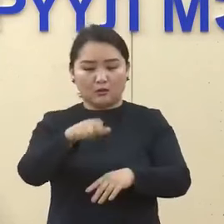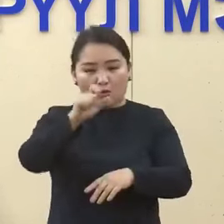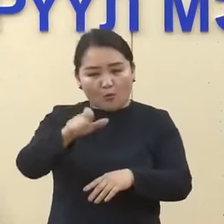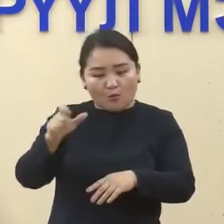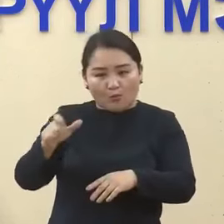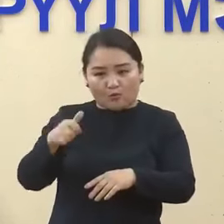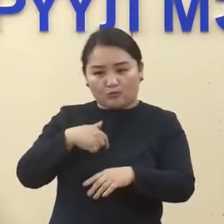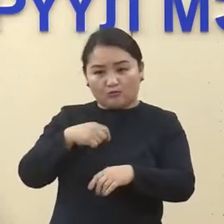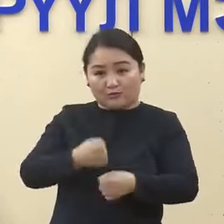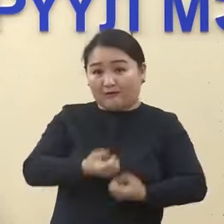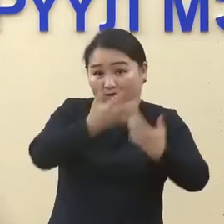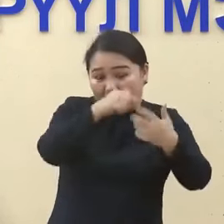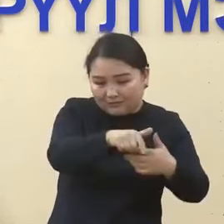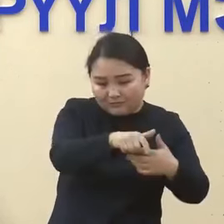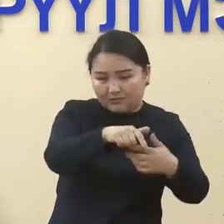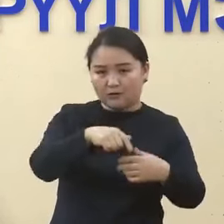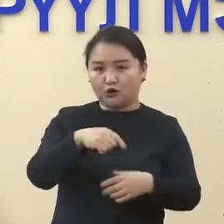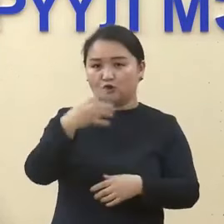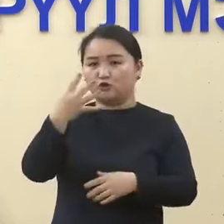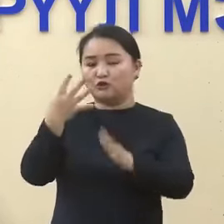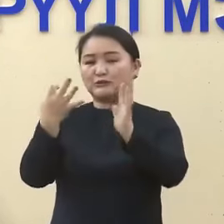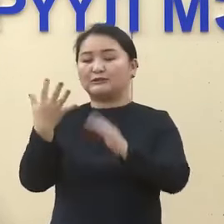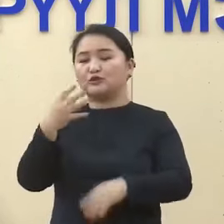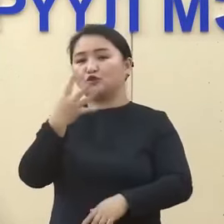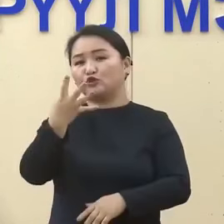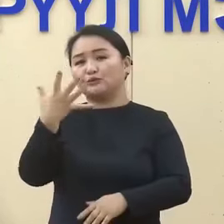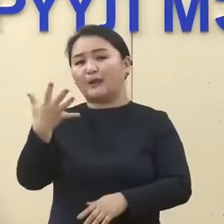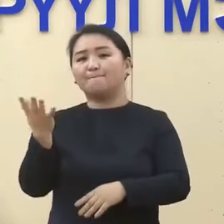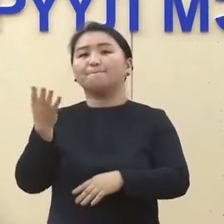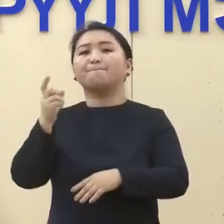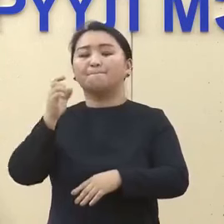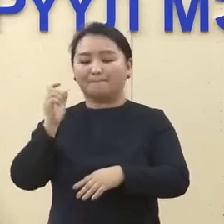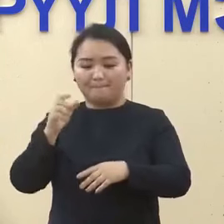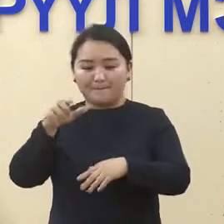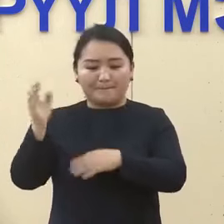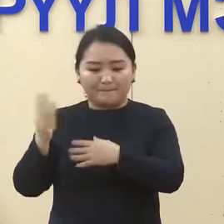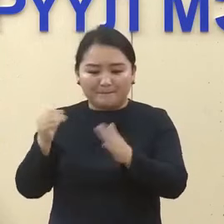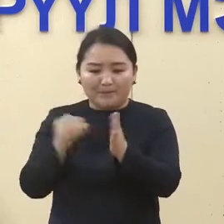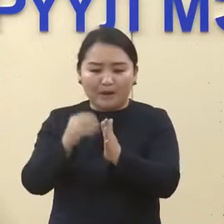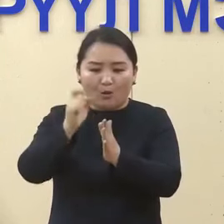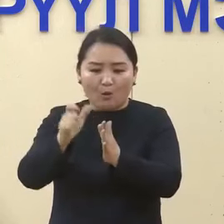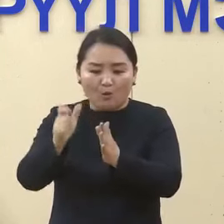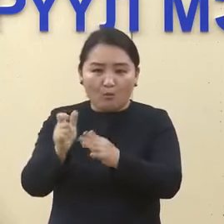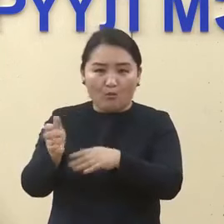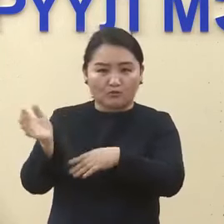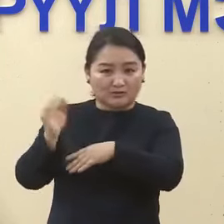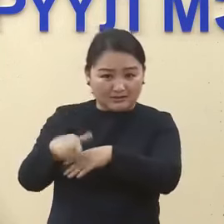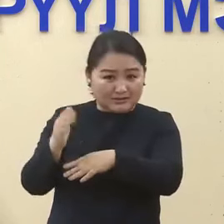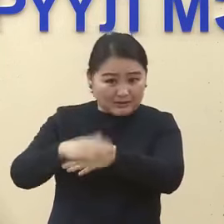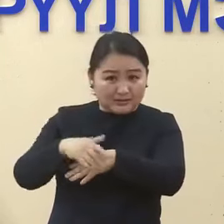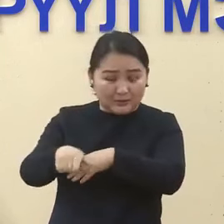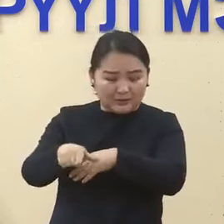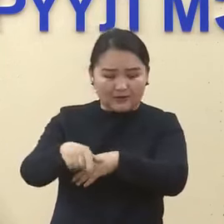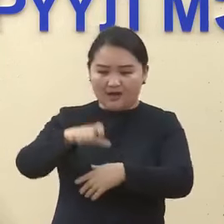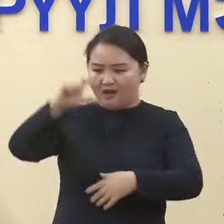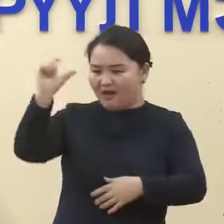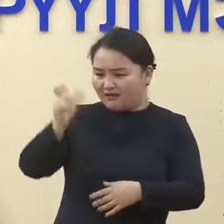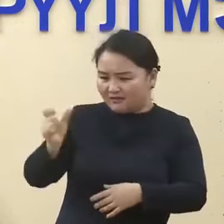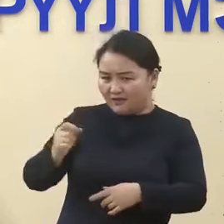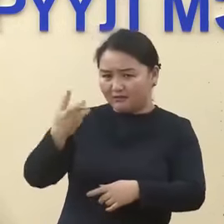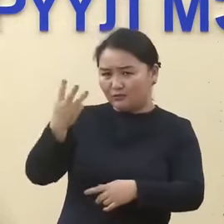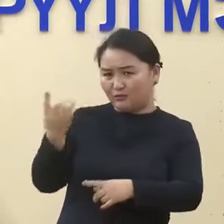45393 нас баралт бүртгэгдсэн. Сүүлийн 24 цагт халдвар Америкийн нэгдсэн улсад 13 дахин, Италид 4